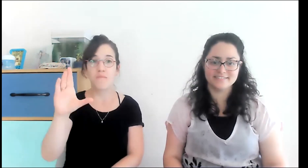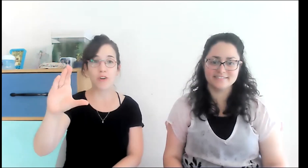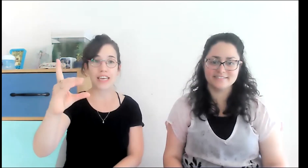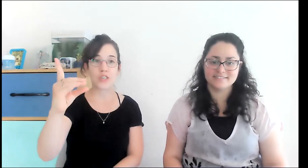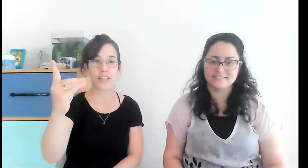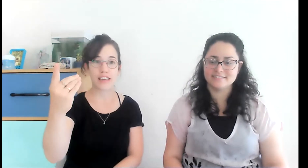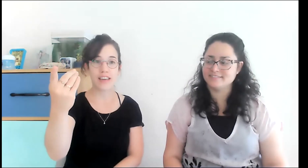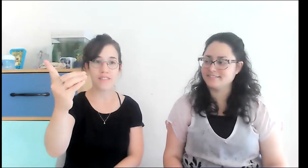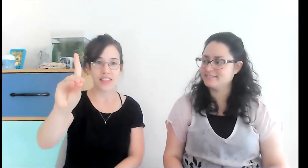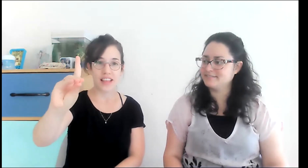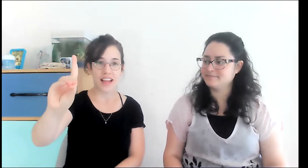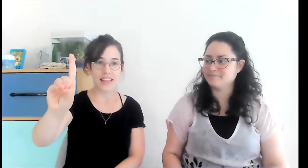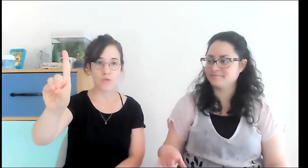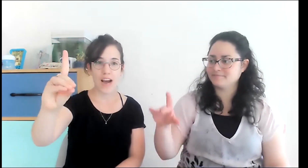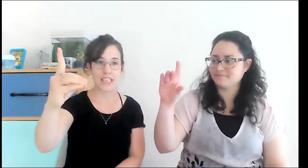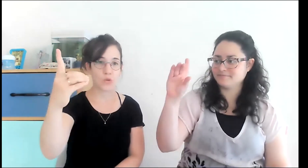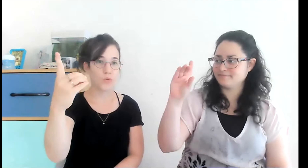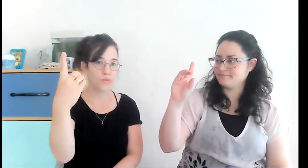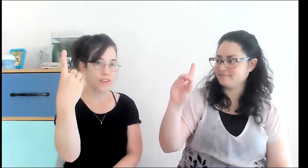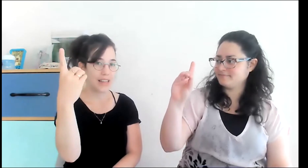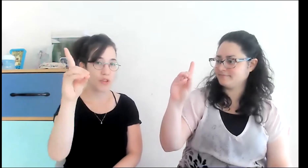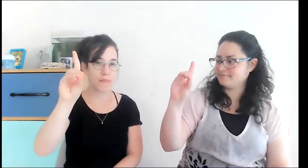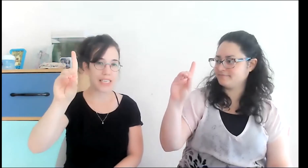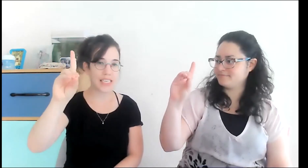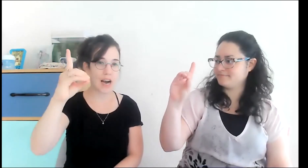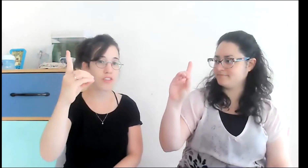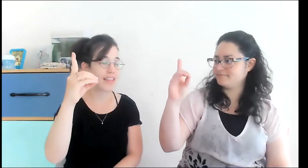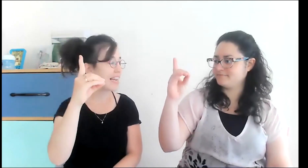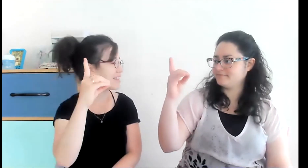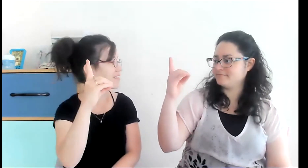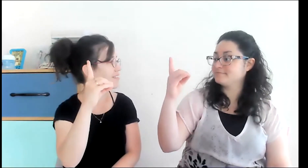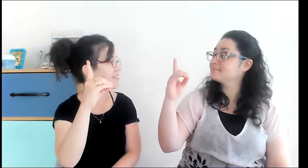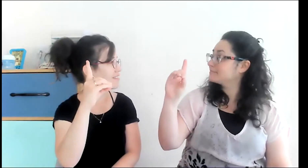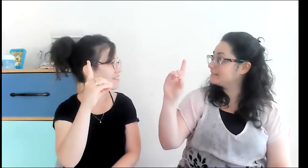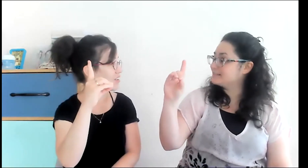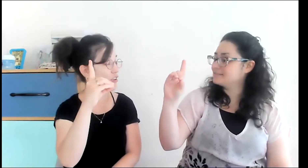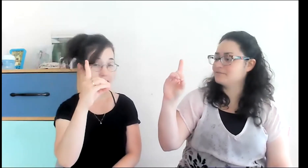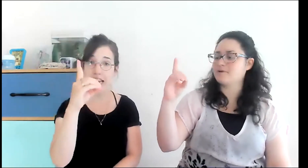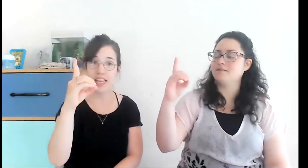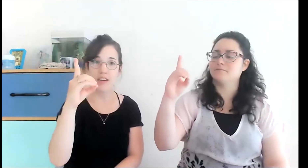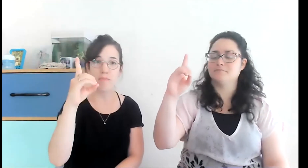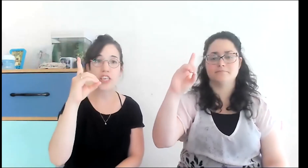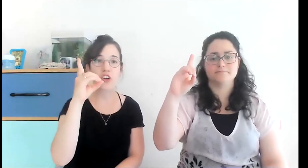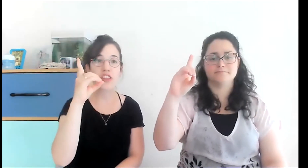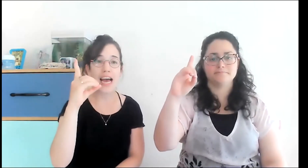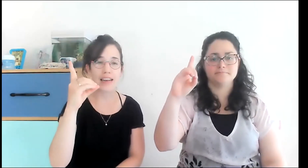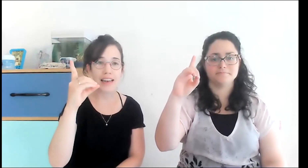בואו תעשו איתי את התנועה הזו. אתם יודעים מה זה? זה האות ד', אוקיי? וואו. מי שיודע